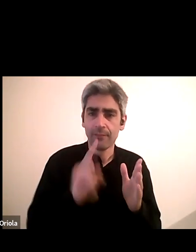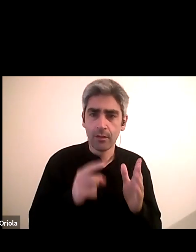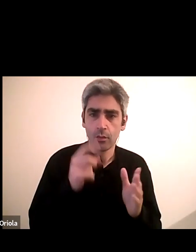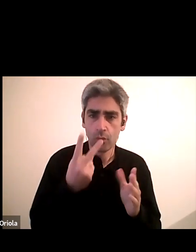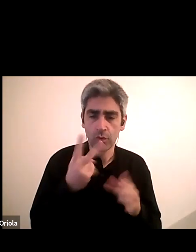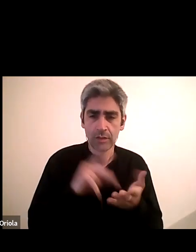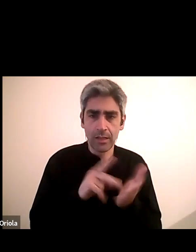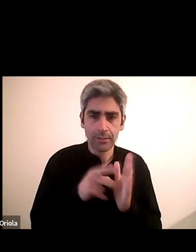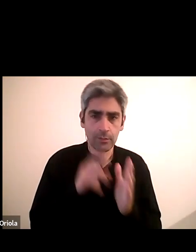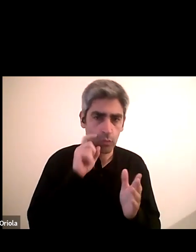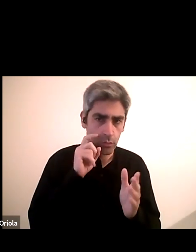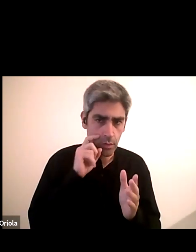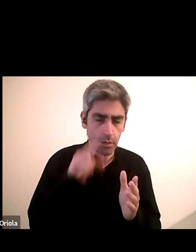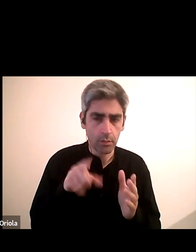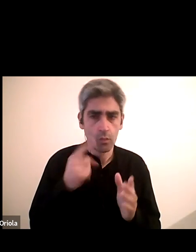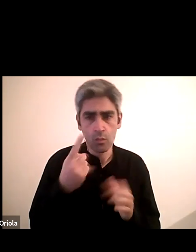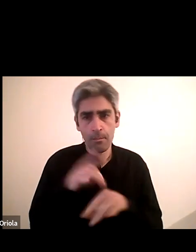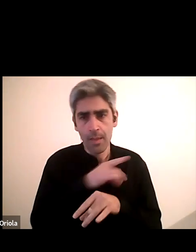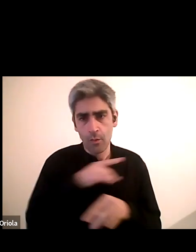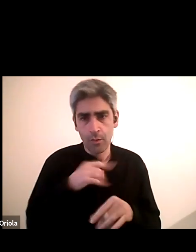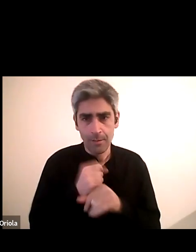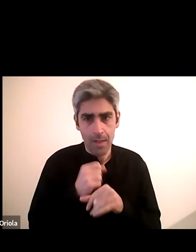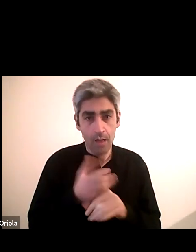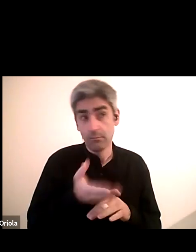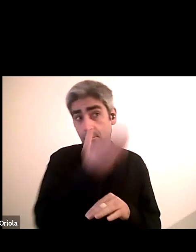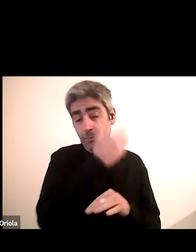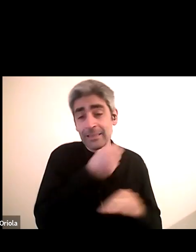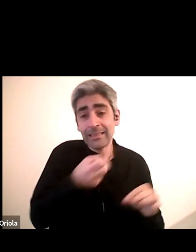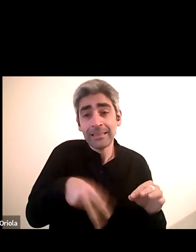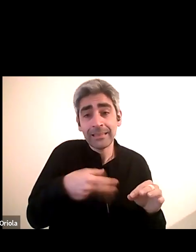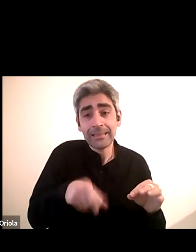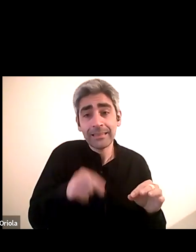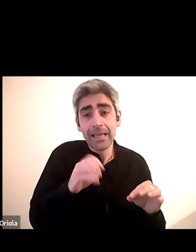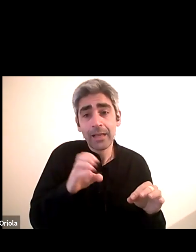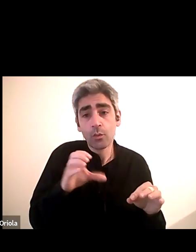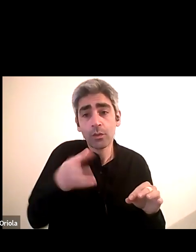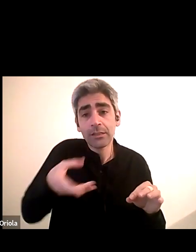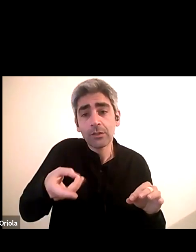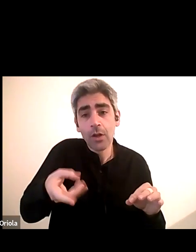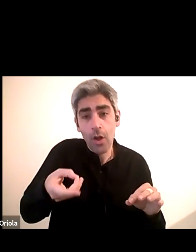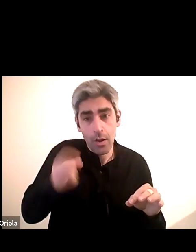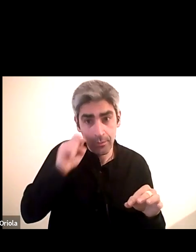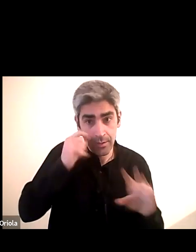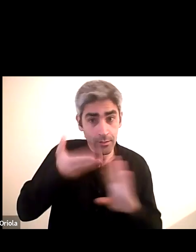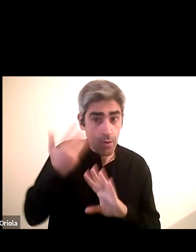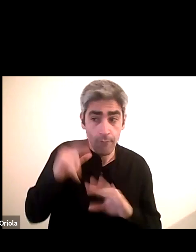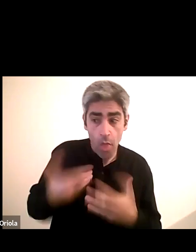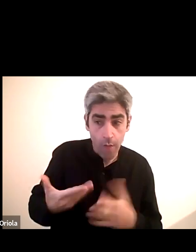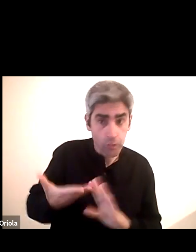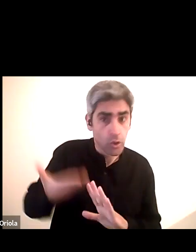trabalho. Isto no final do século XIX. Reparem. Portanto, não foi não foi nos últimos